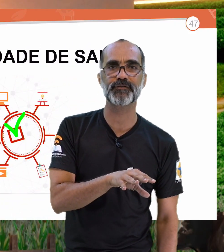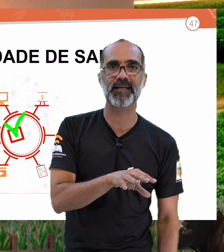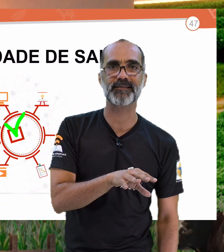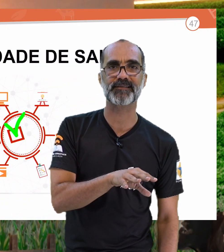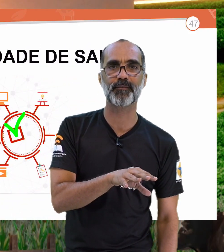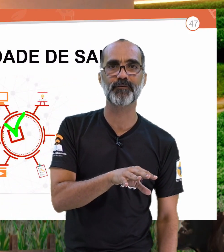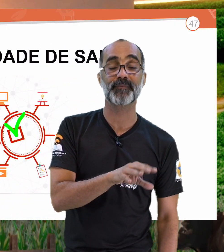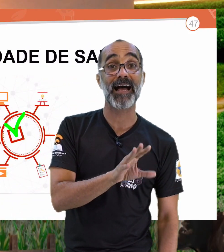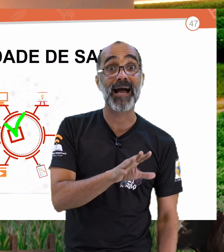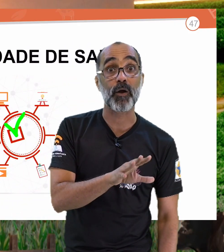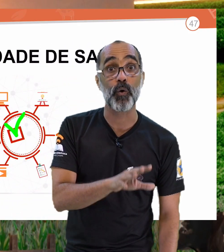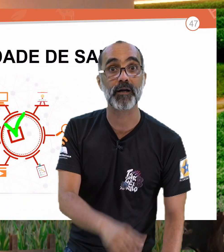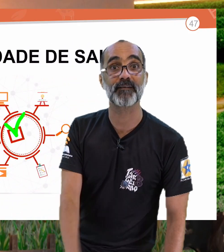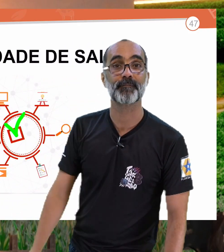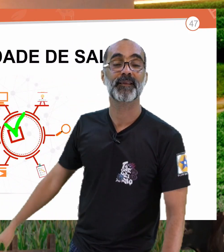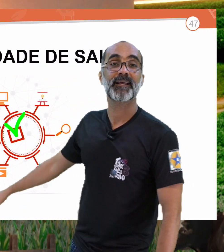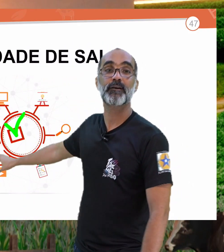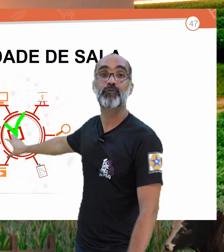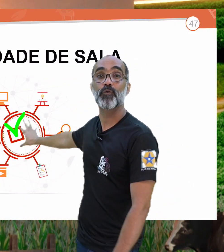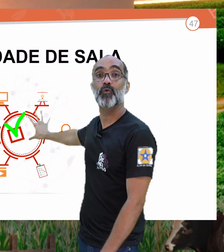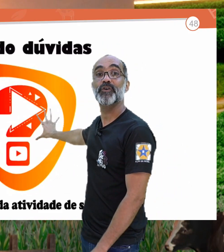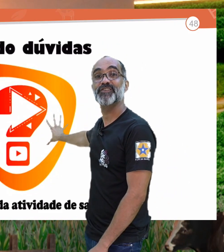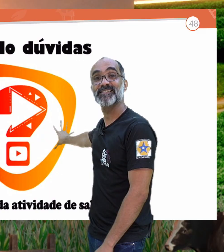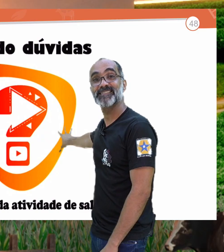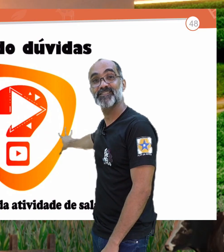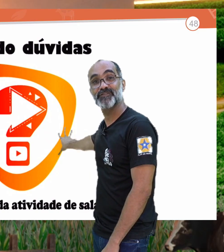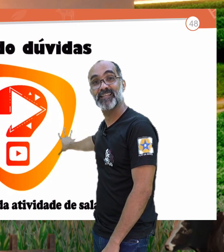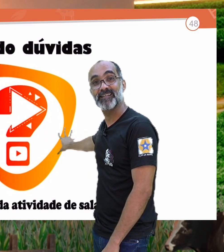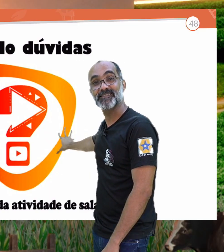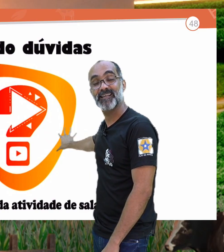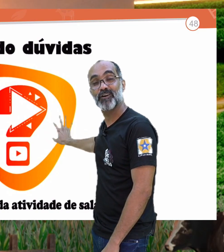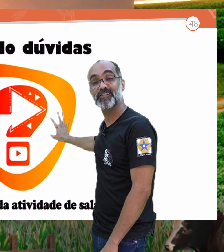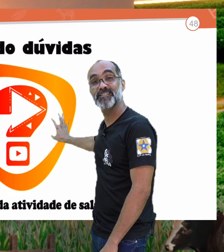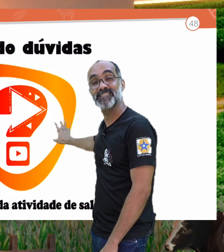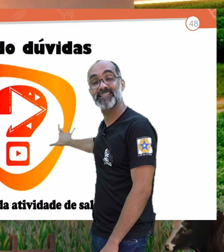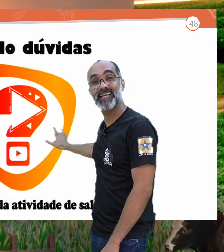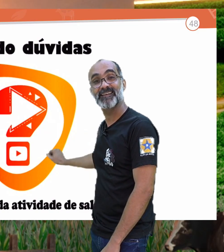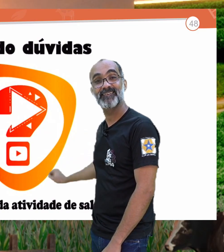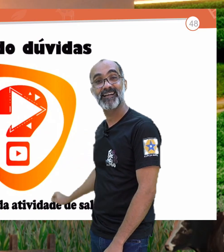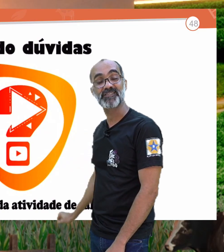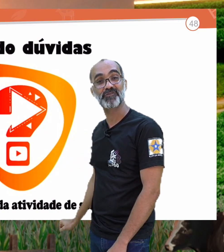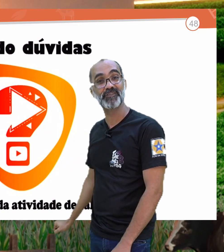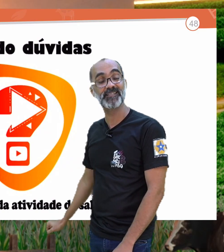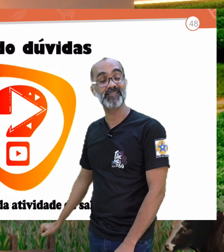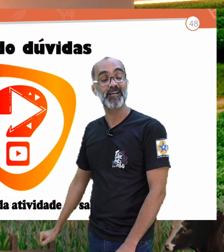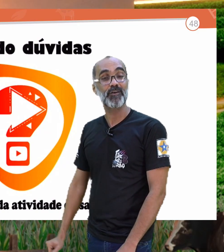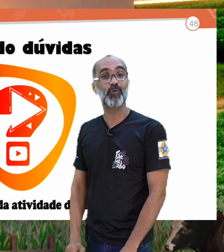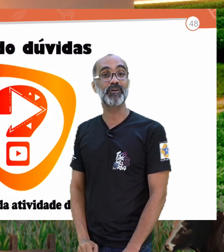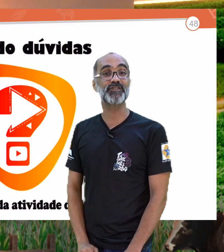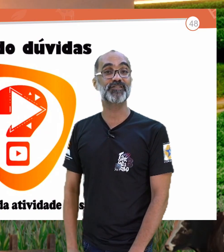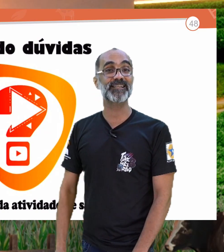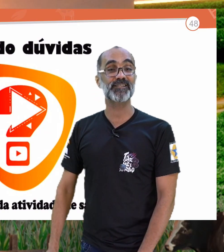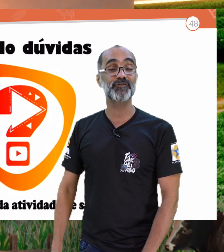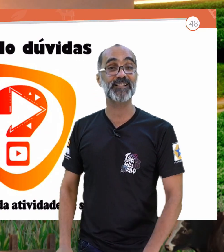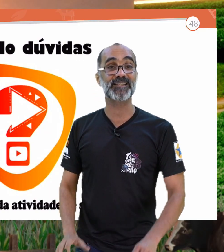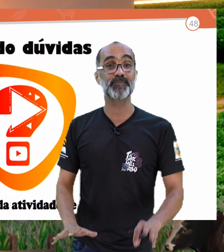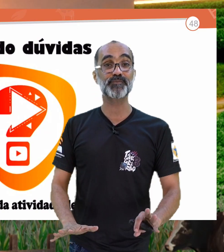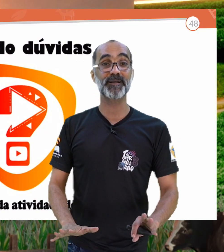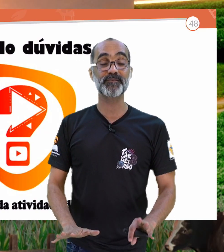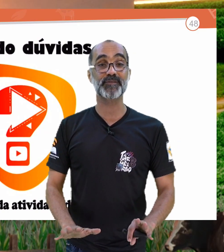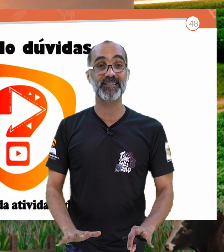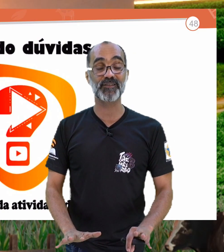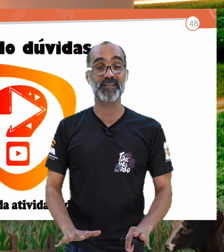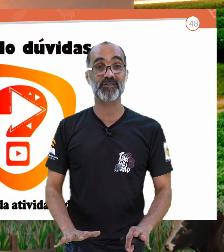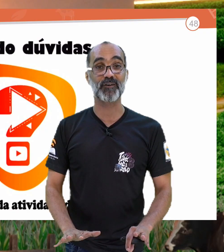situação dessas atividades, tá bom? Agora, eu vou corrigir essas atividades. É hora da gente sanar as dúvidas, corrigindo as